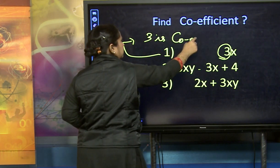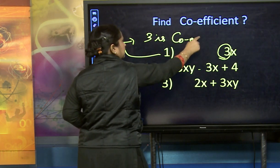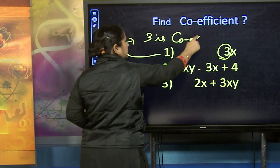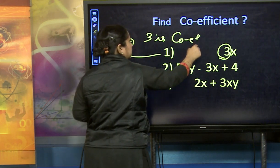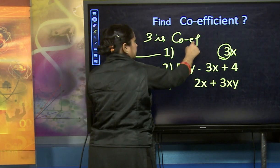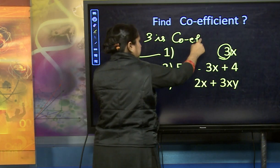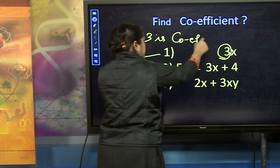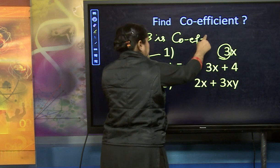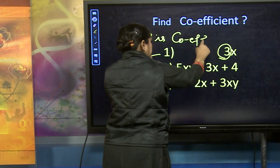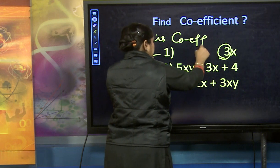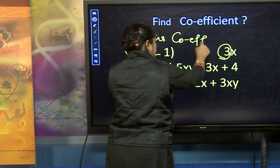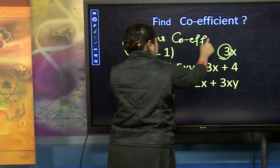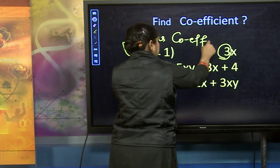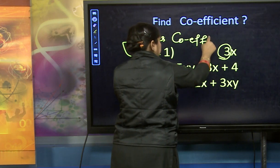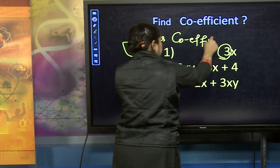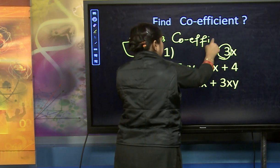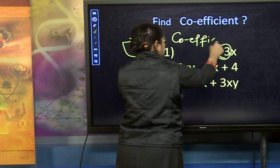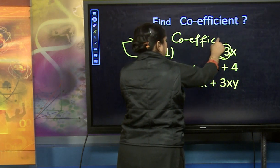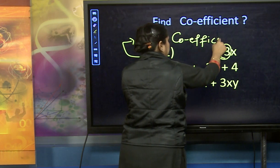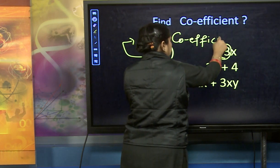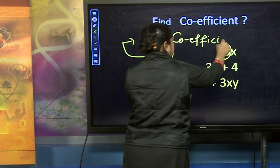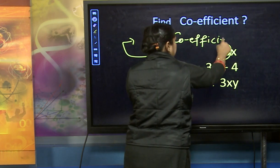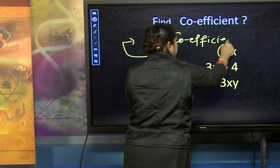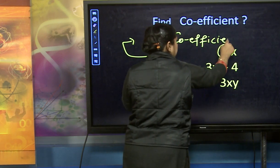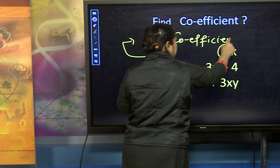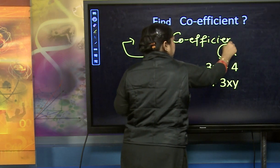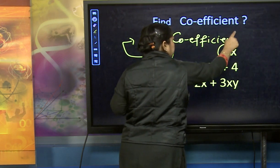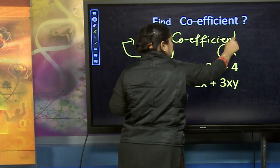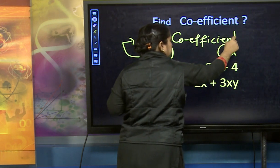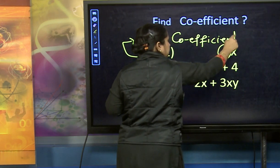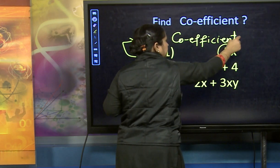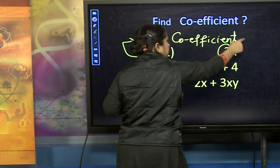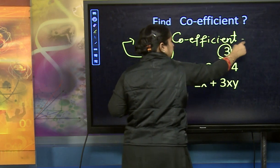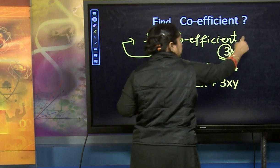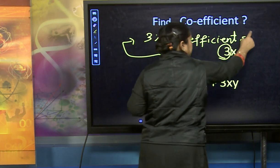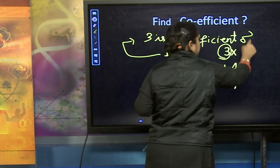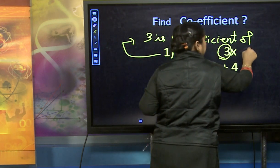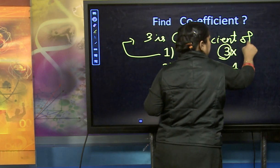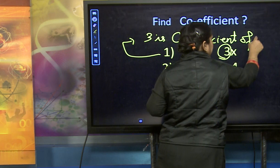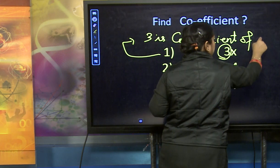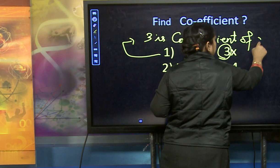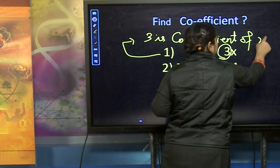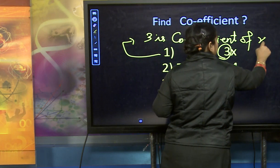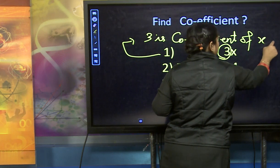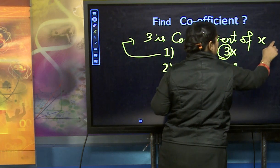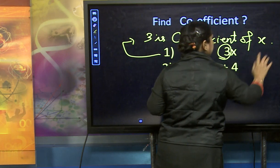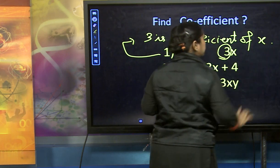को 13 हमारा को फिर से निकल आएगा कि एक्स का